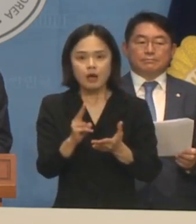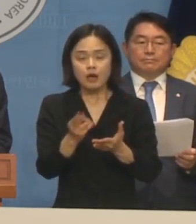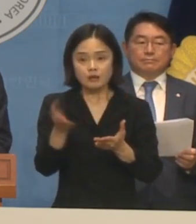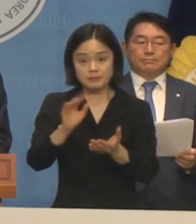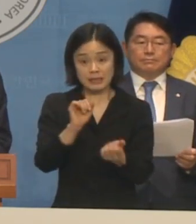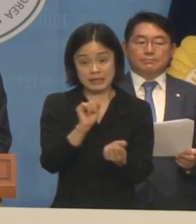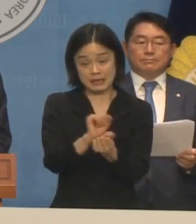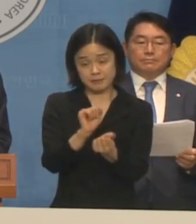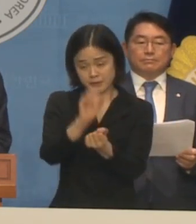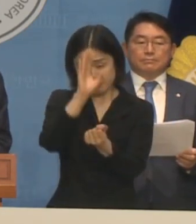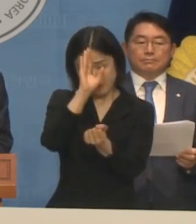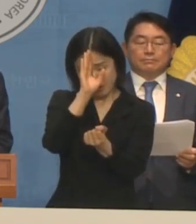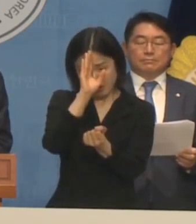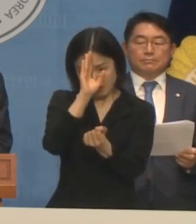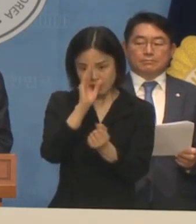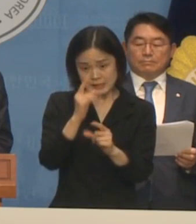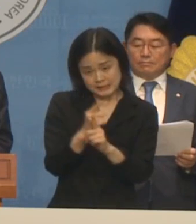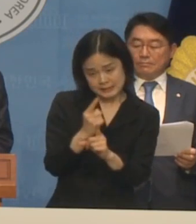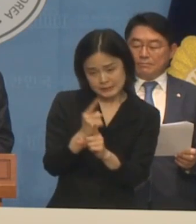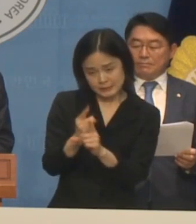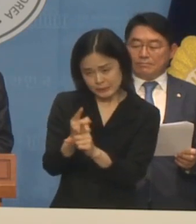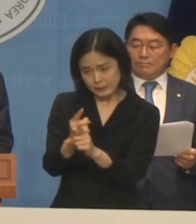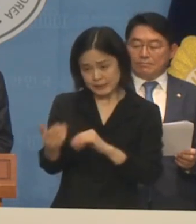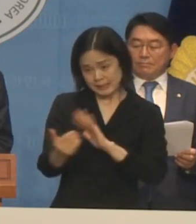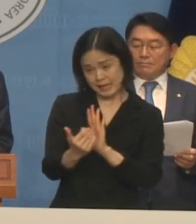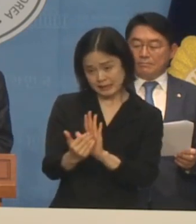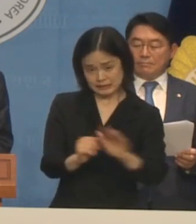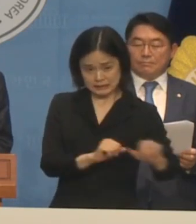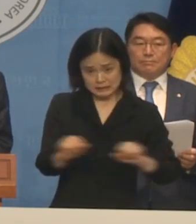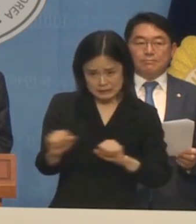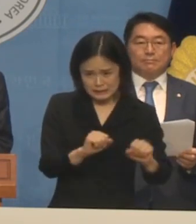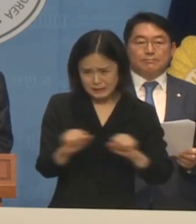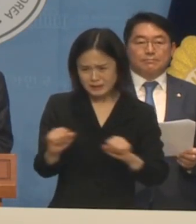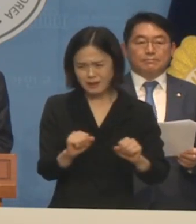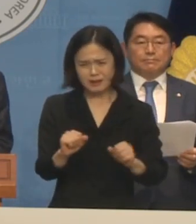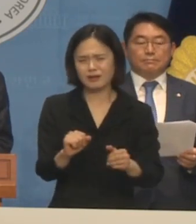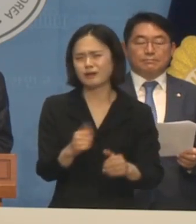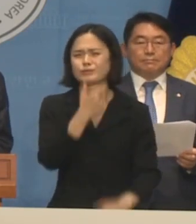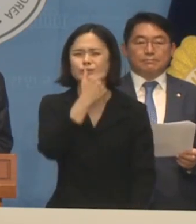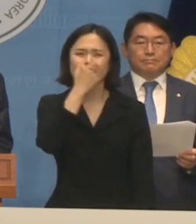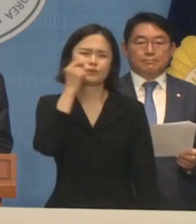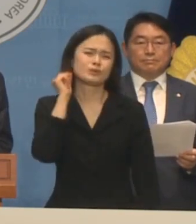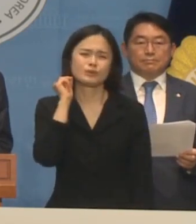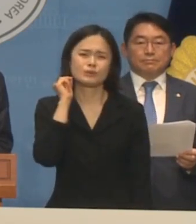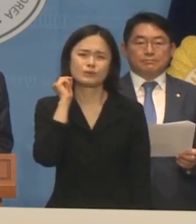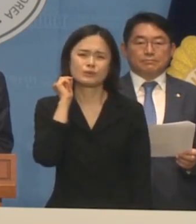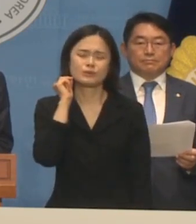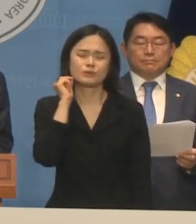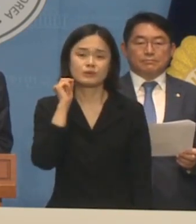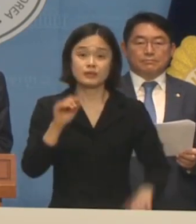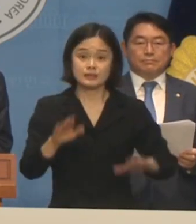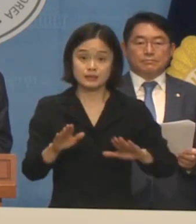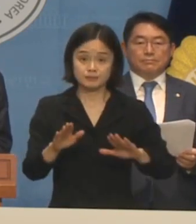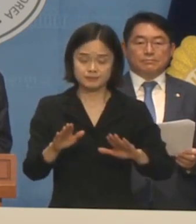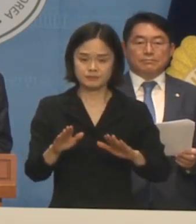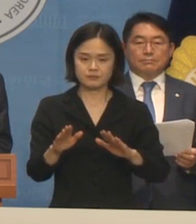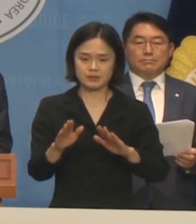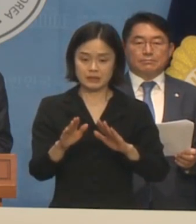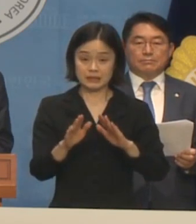턱없이 부족합니다. 이러한 점에서 의대 정원 증원의 최우선 목적은